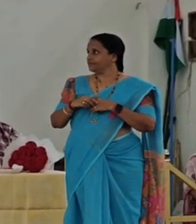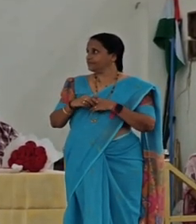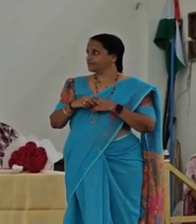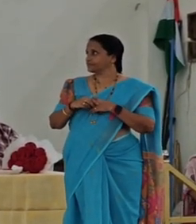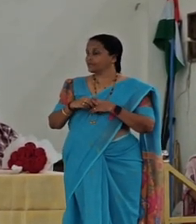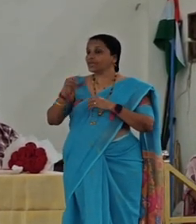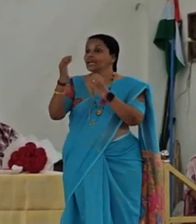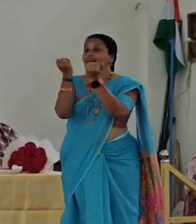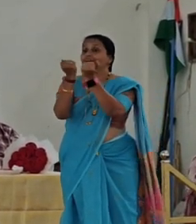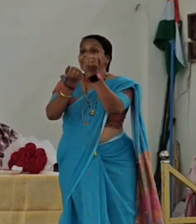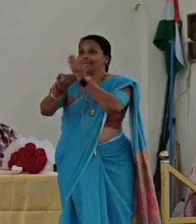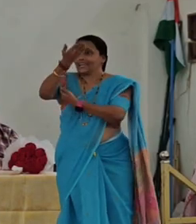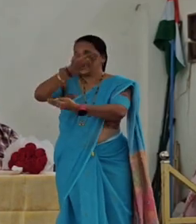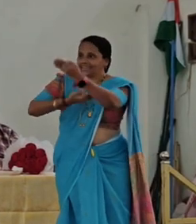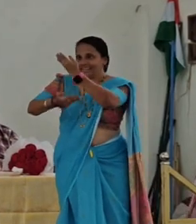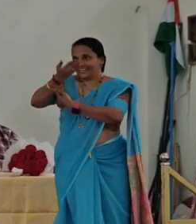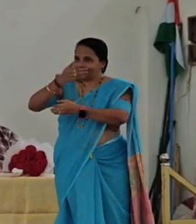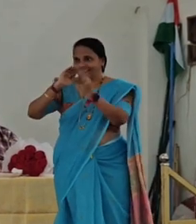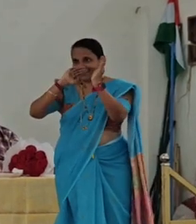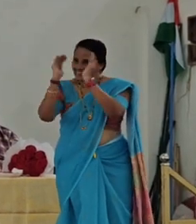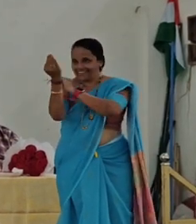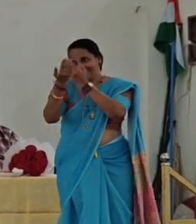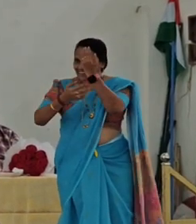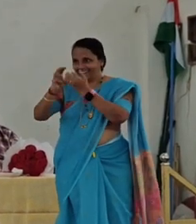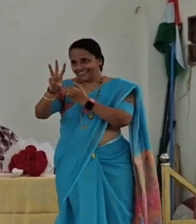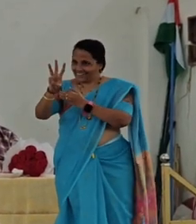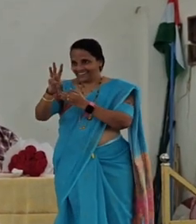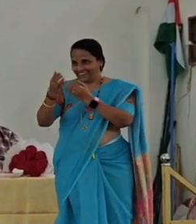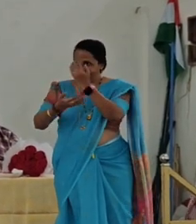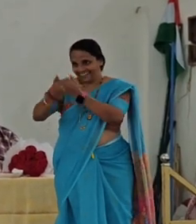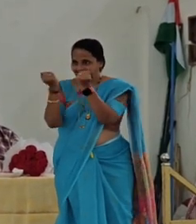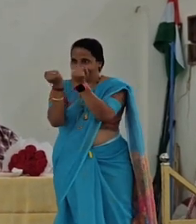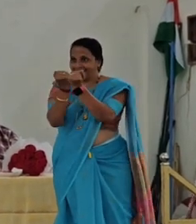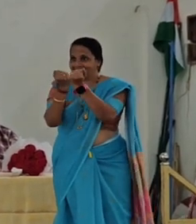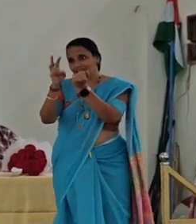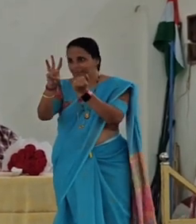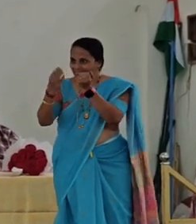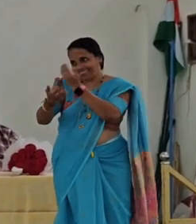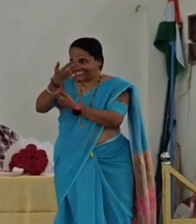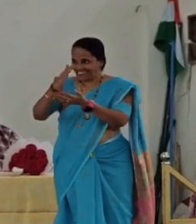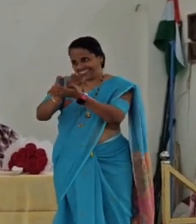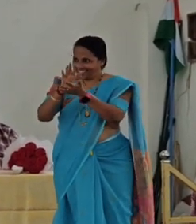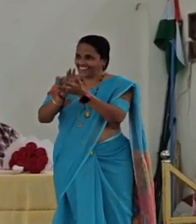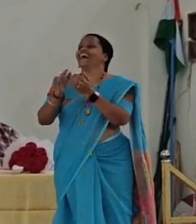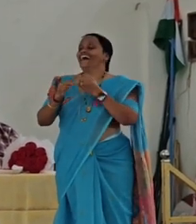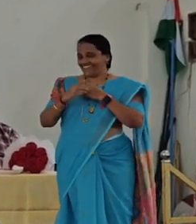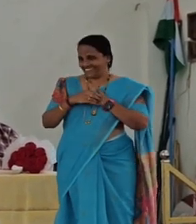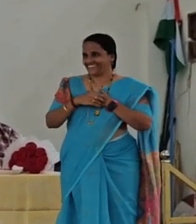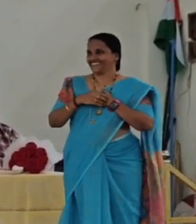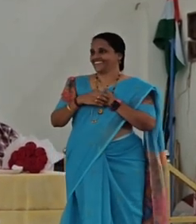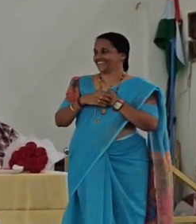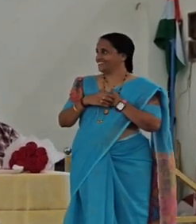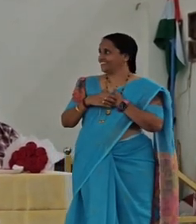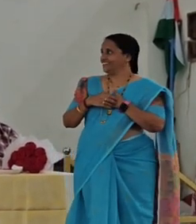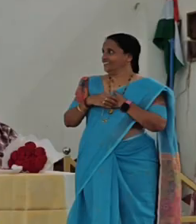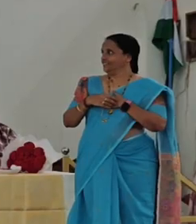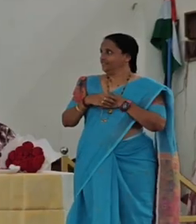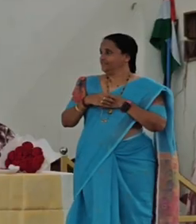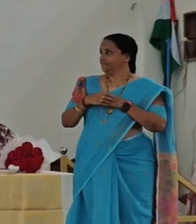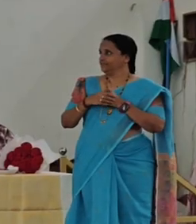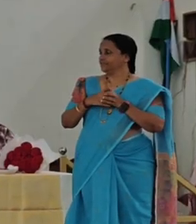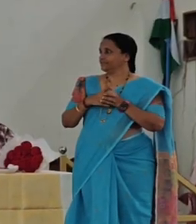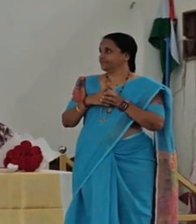3వ తేదీన ప్రపంచ దివ్యాంగ దినోత్సవం జరుపుకుంటున్నాం. ఆ డిసెంబర్లో జరగబోయే